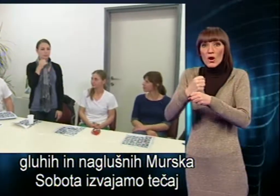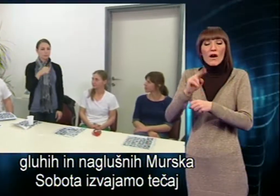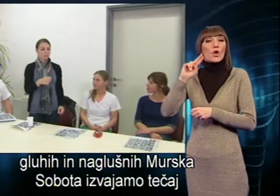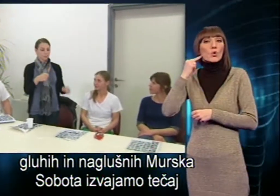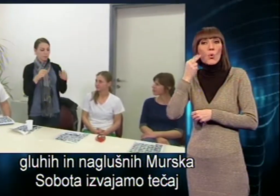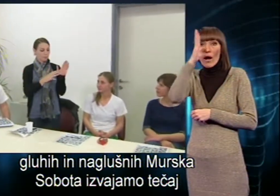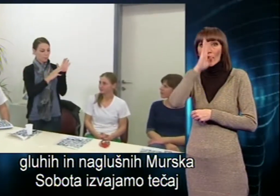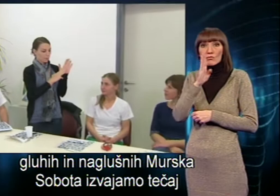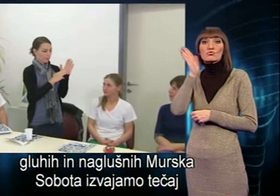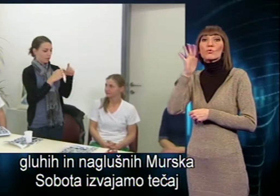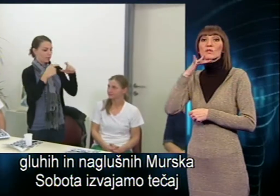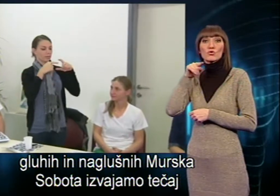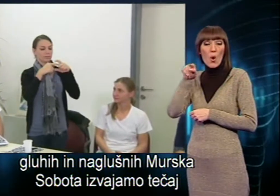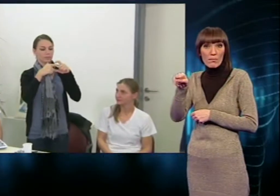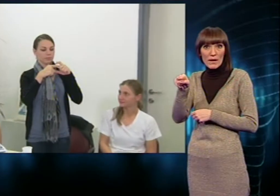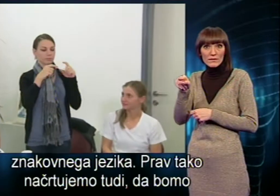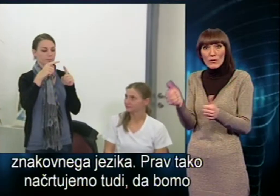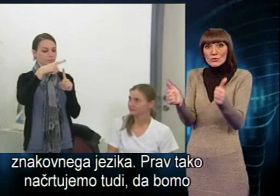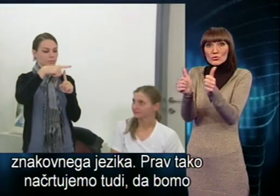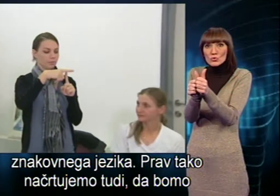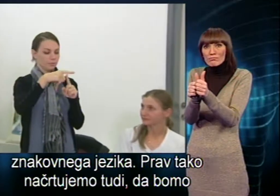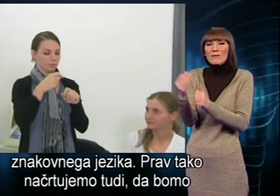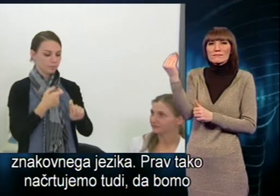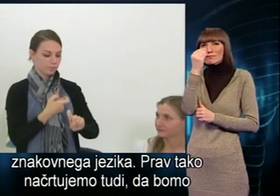naglušnih Murska Sobota izvajamo tečaj